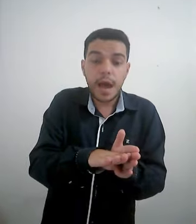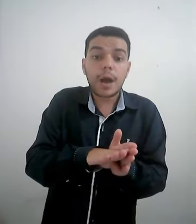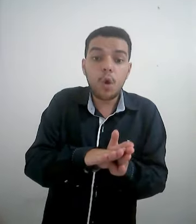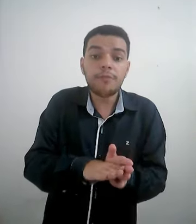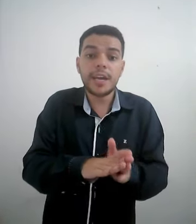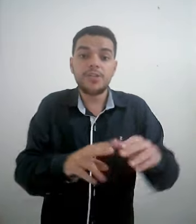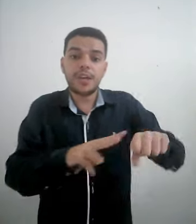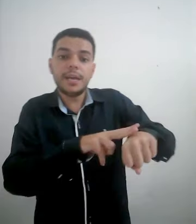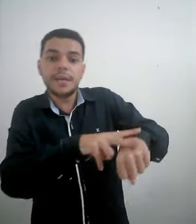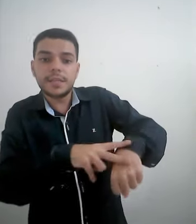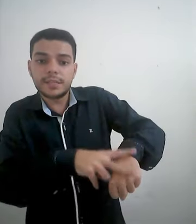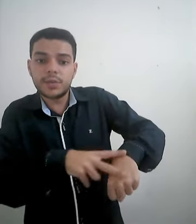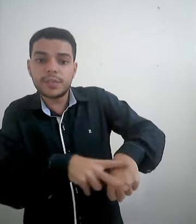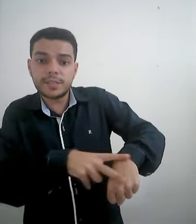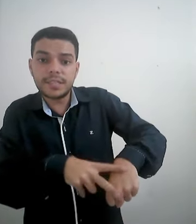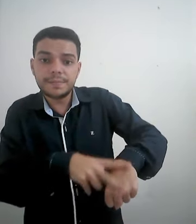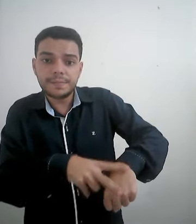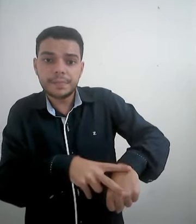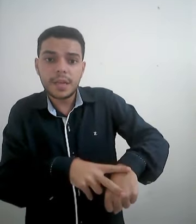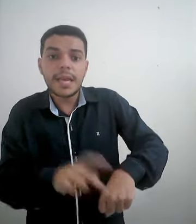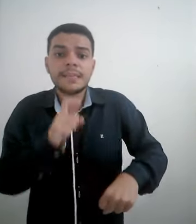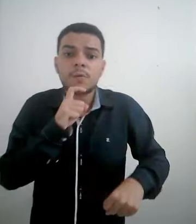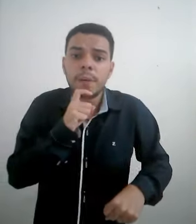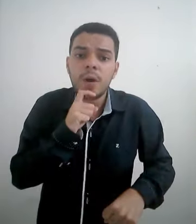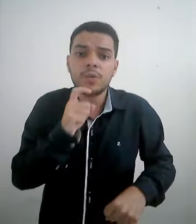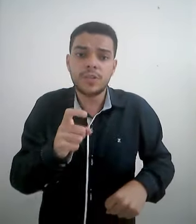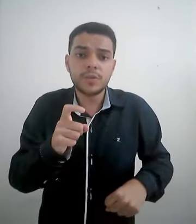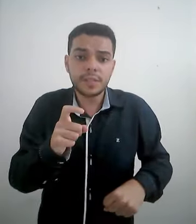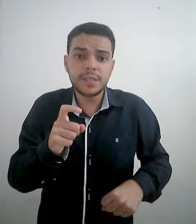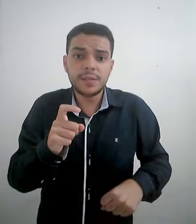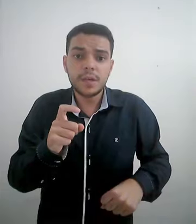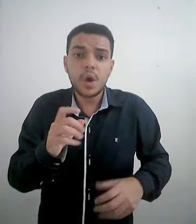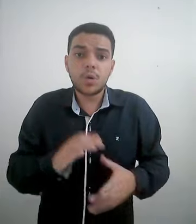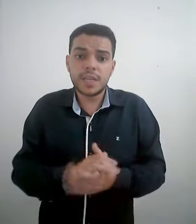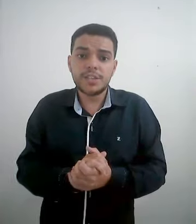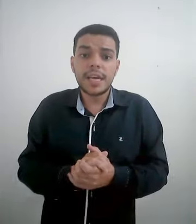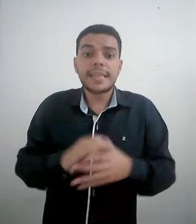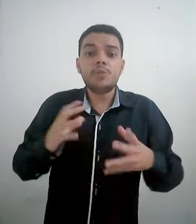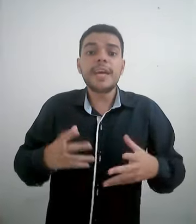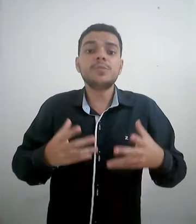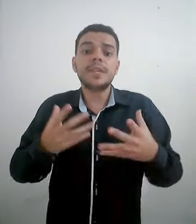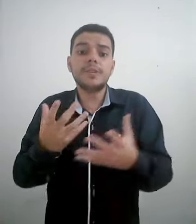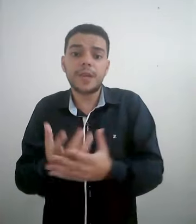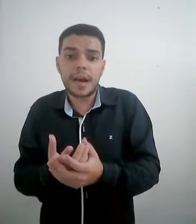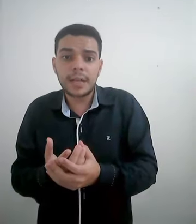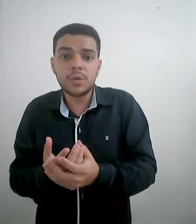A cor verde em Minas se usa assim. Em São Paulo se usa assim. Ou seja, tem o mesmo significado,